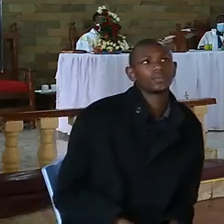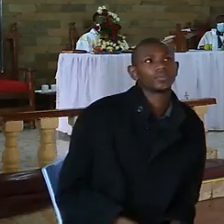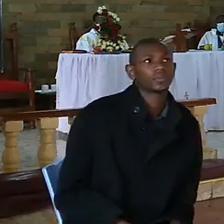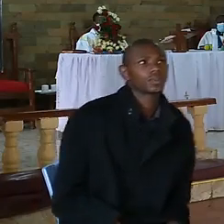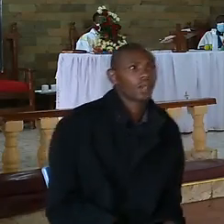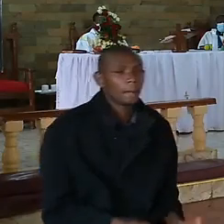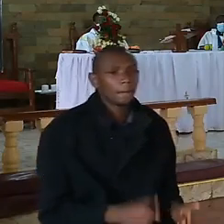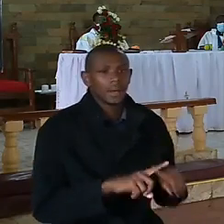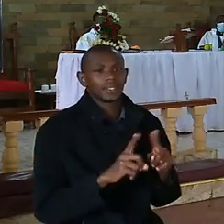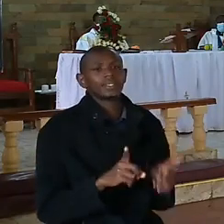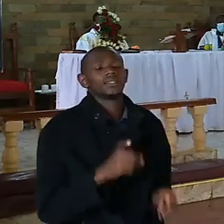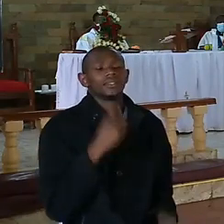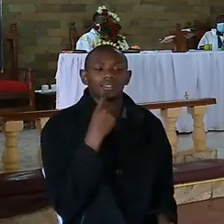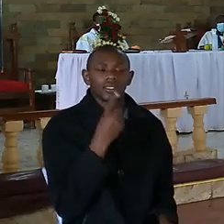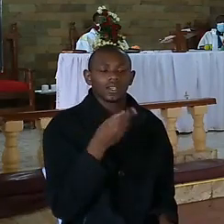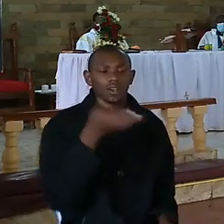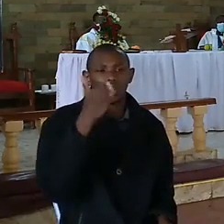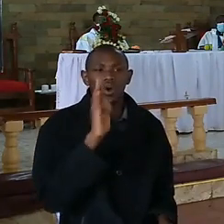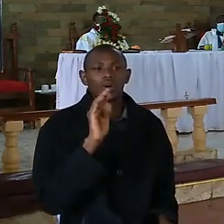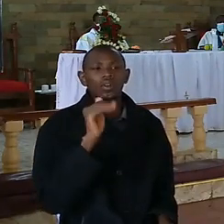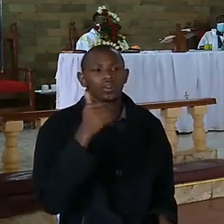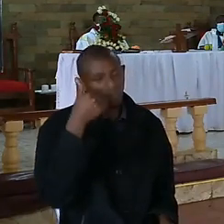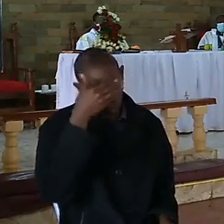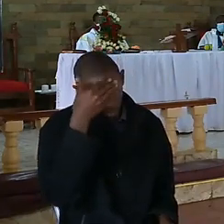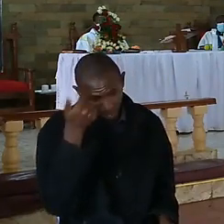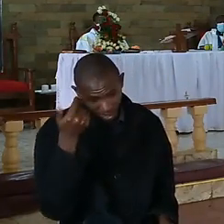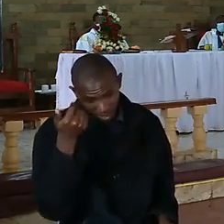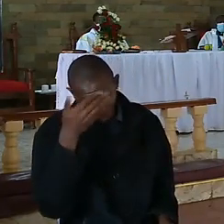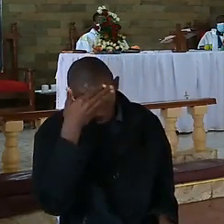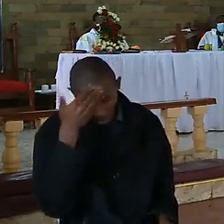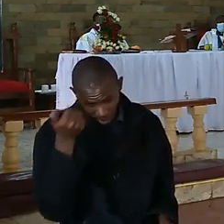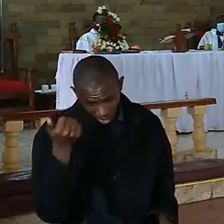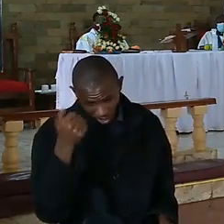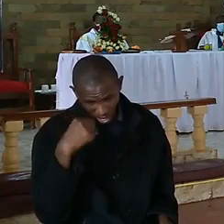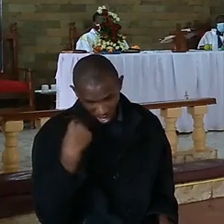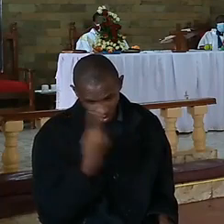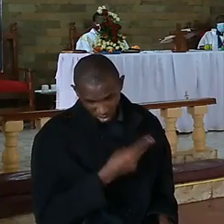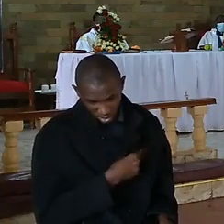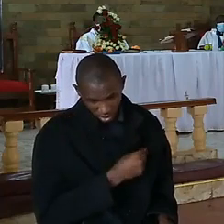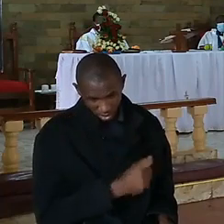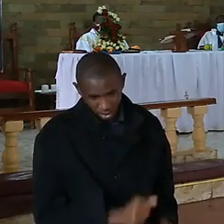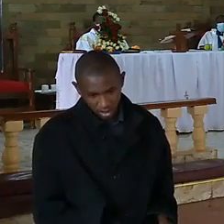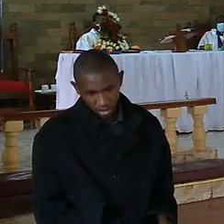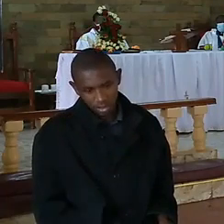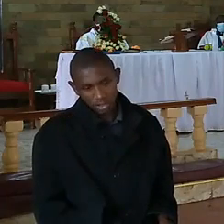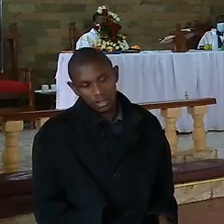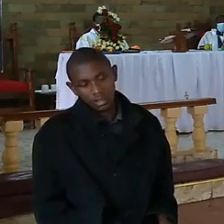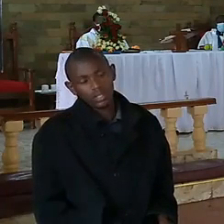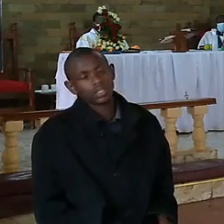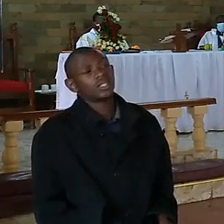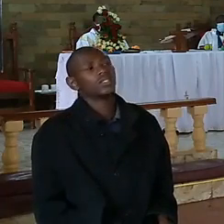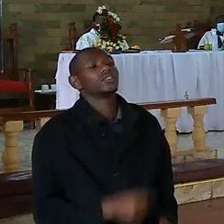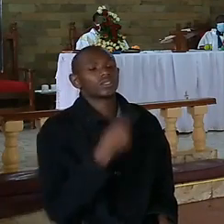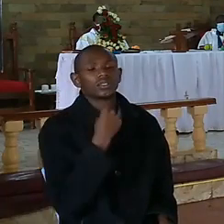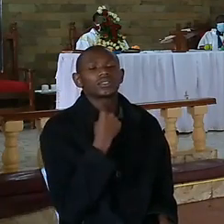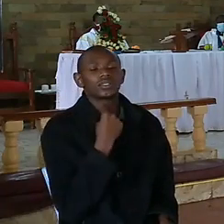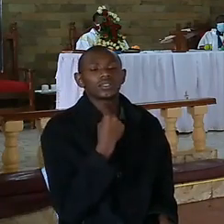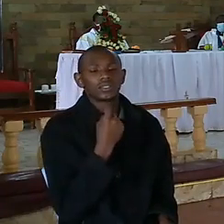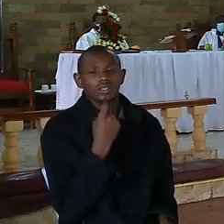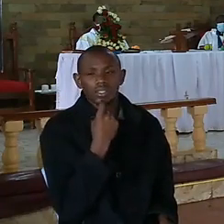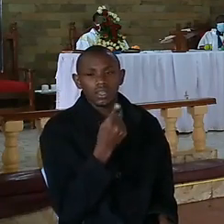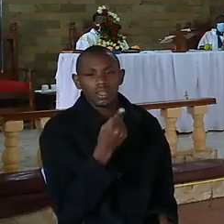no tikuga ati mwathani ni ariganeirwo ni ithwe tikuga ati mwathani ni atutete ona tikuga mwathani dangihota